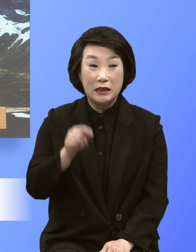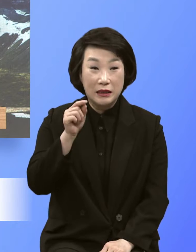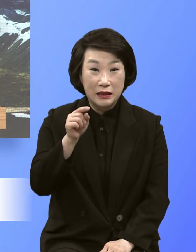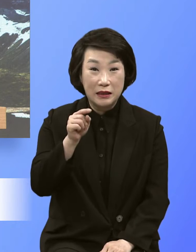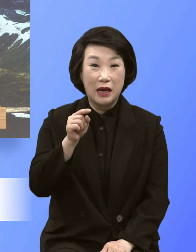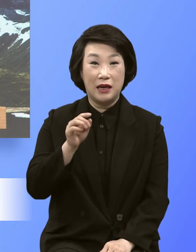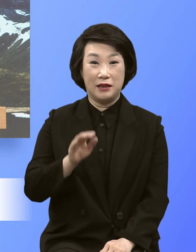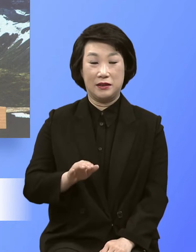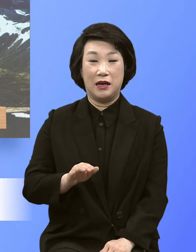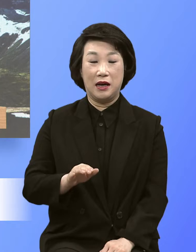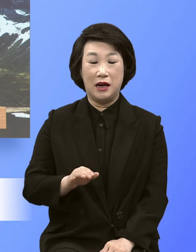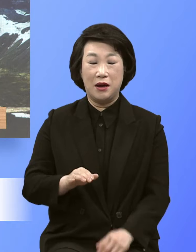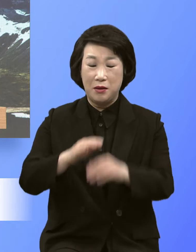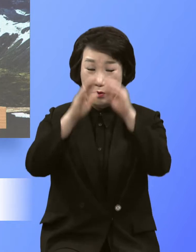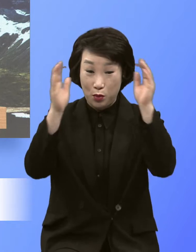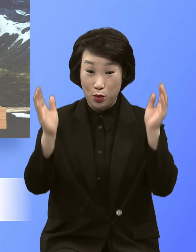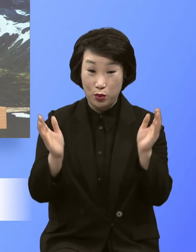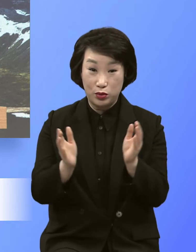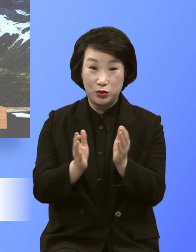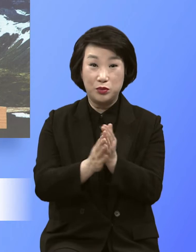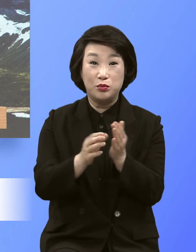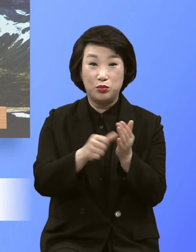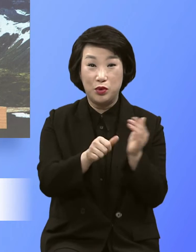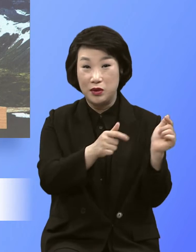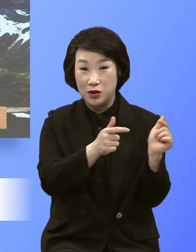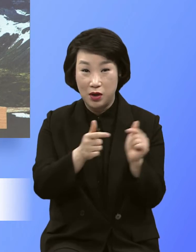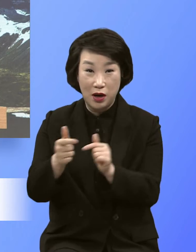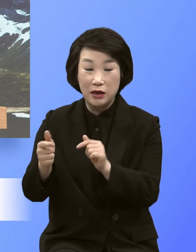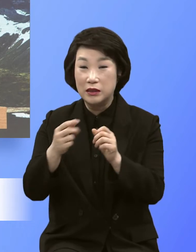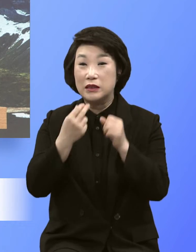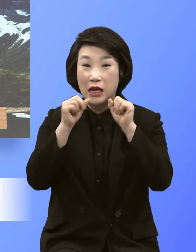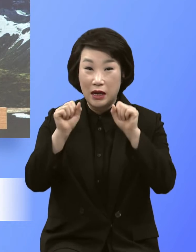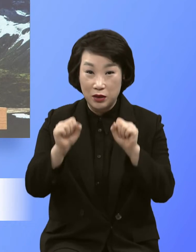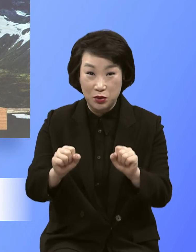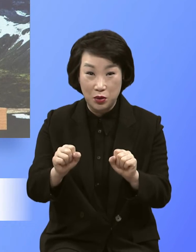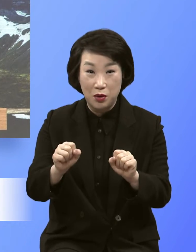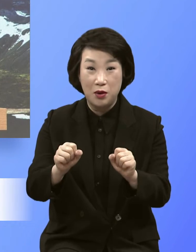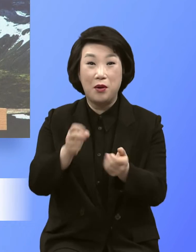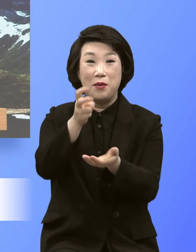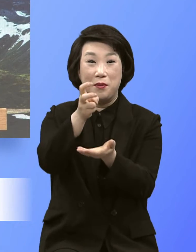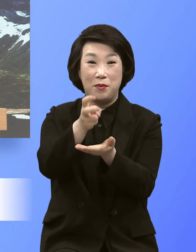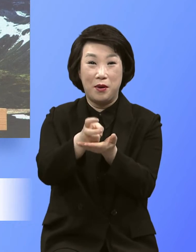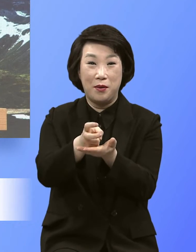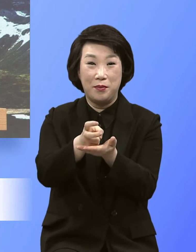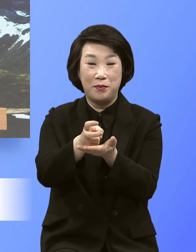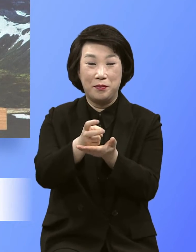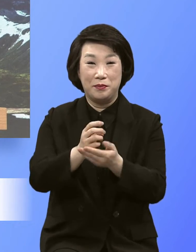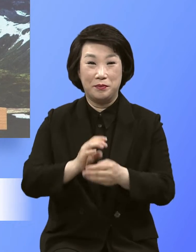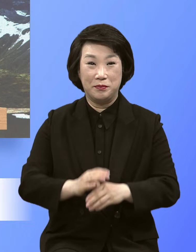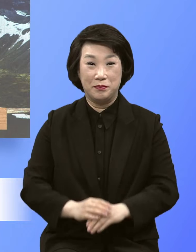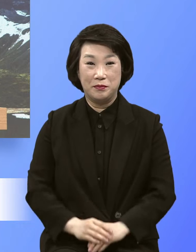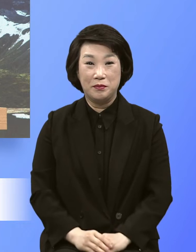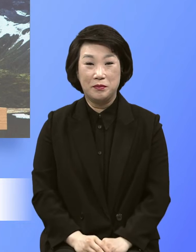이것이 모든 만물의 생존의 법칙입니다.